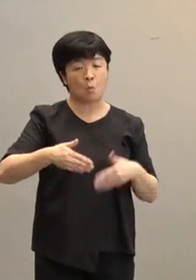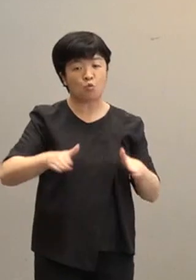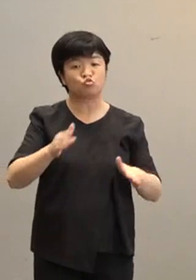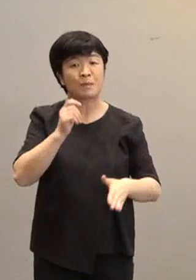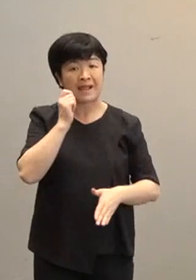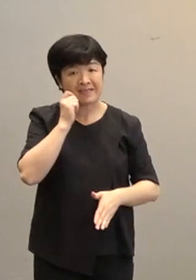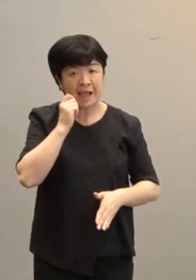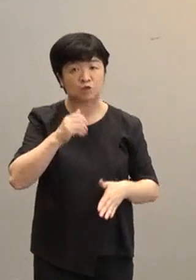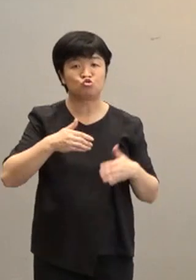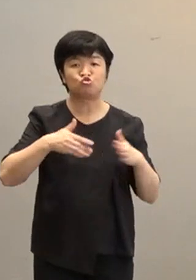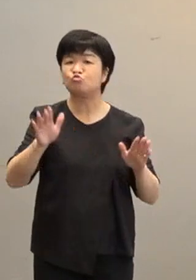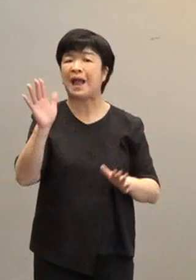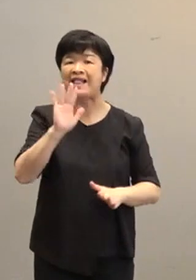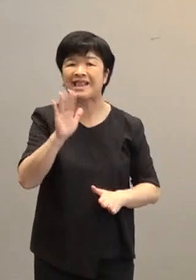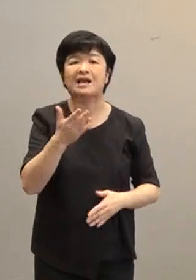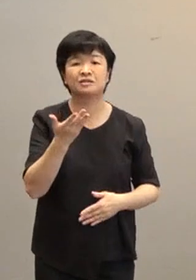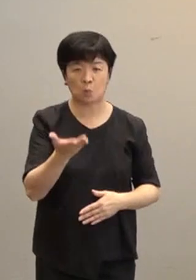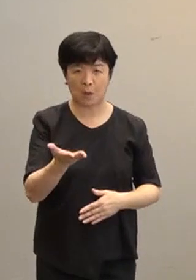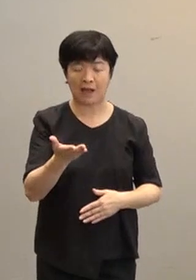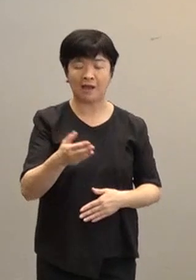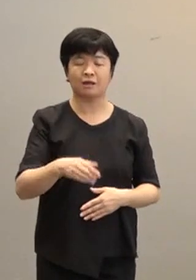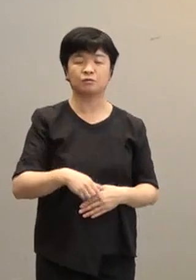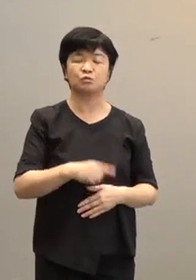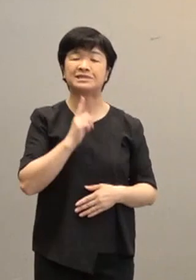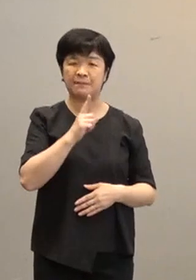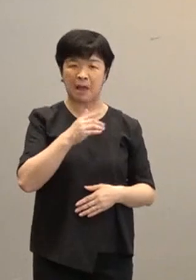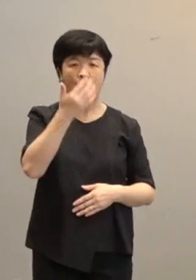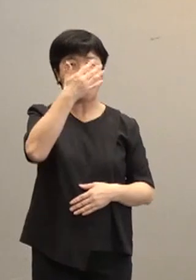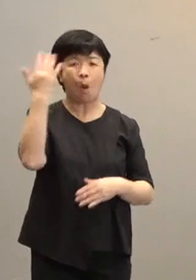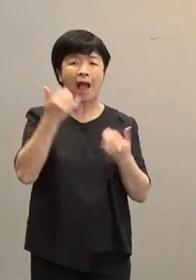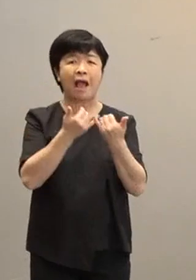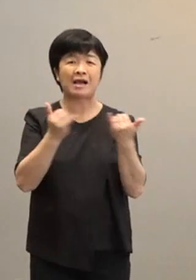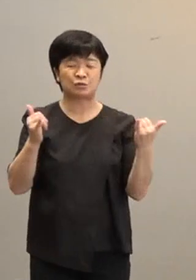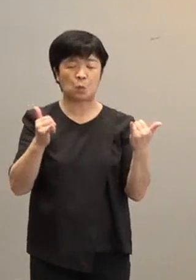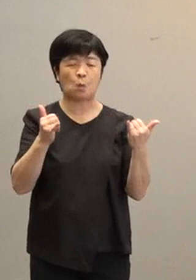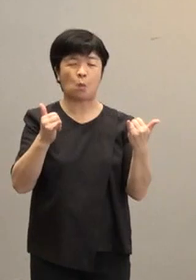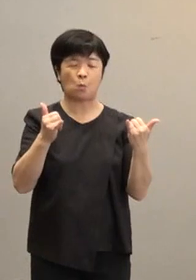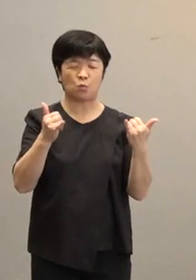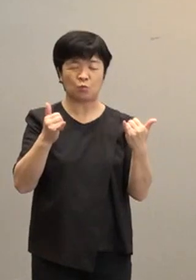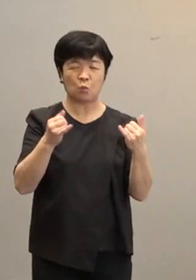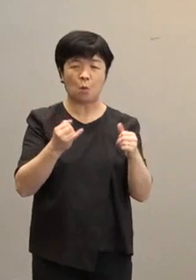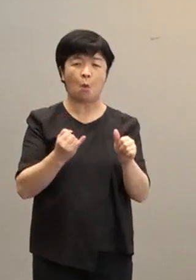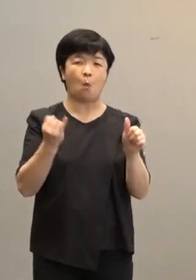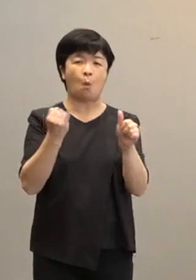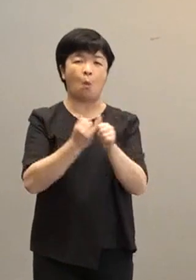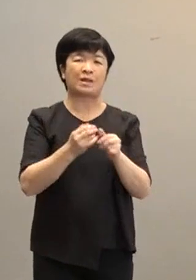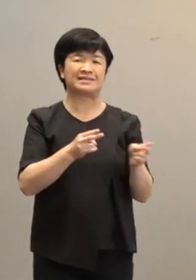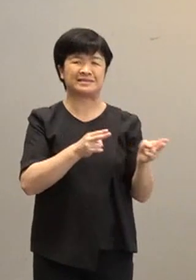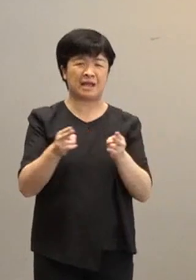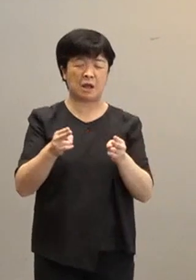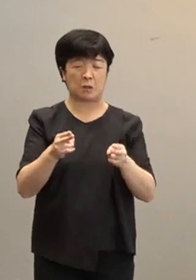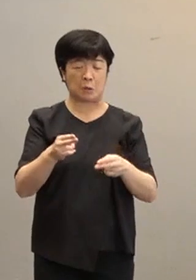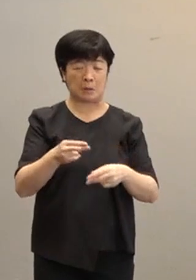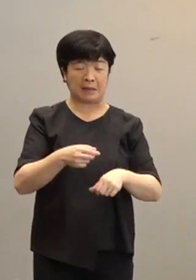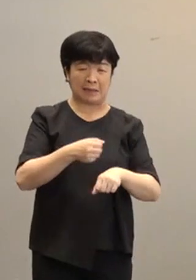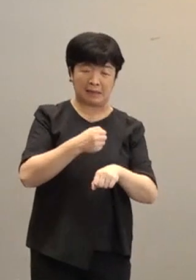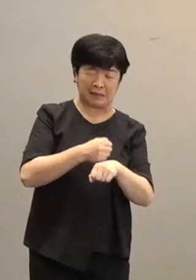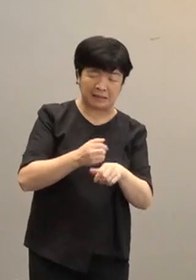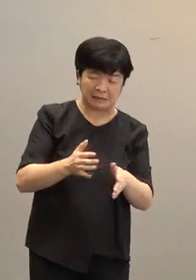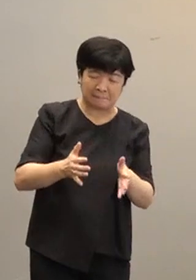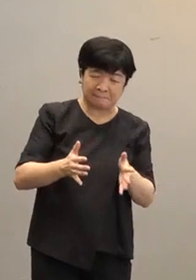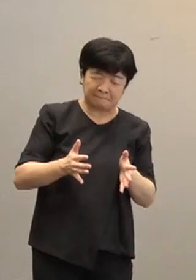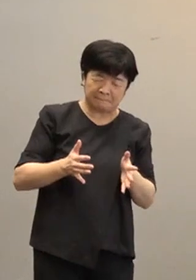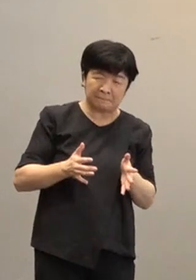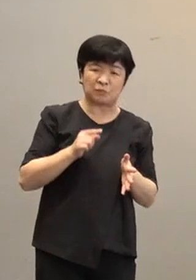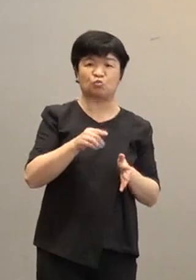中で、若者が抱えているその婚姻制度というものに対するハードルの高さの認識ですよね。そこをどういうふうに